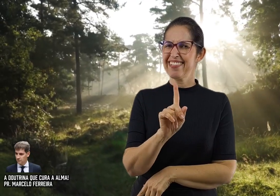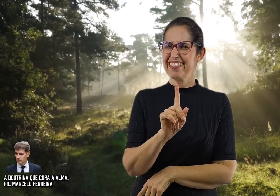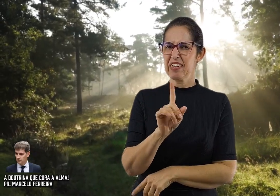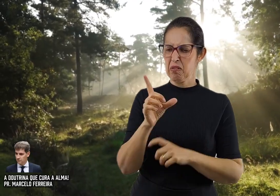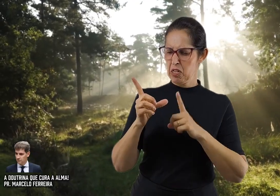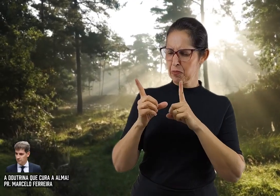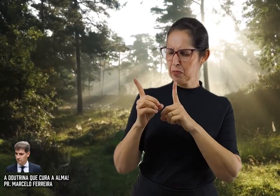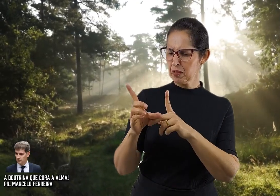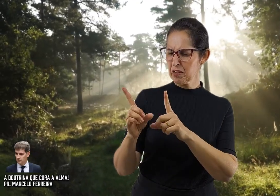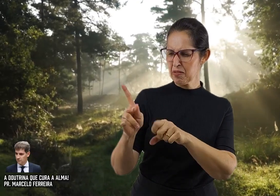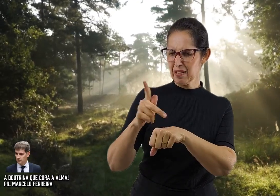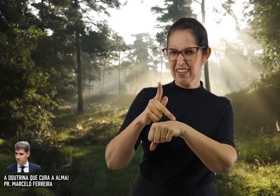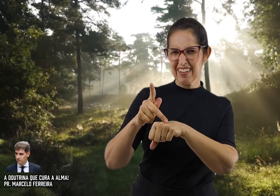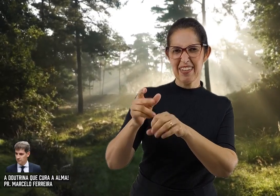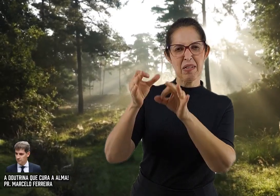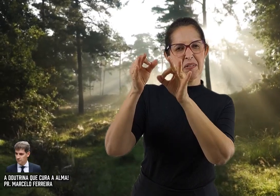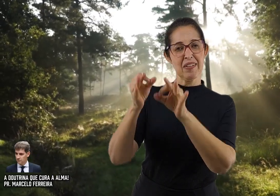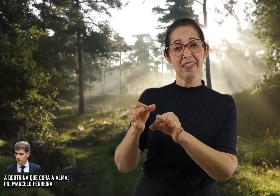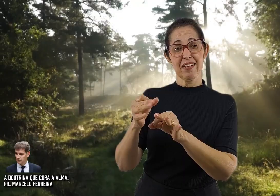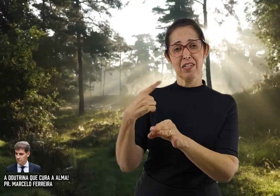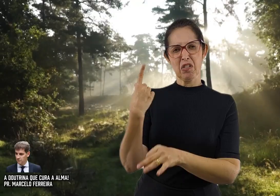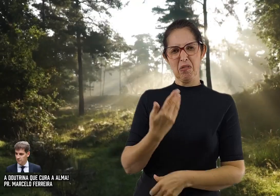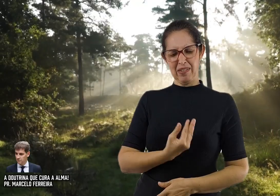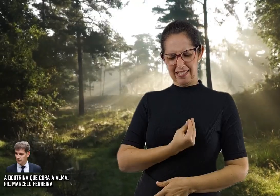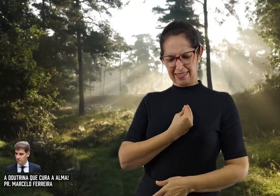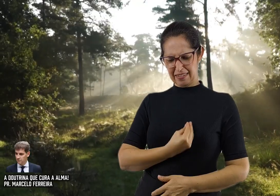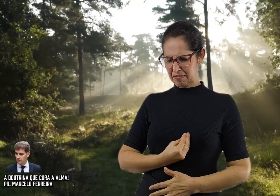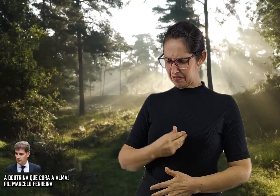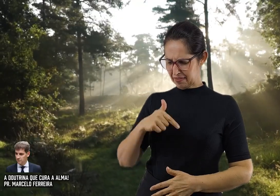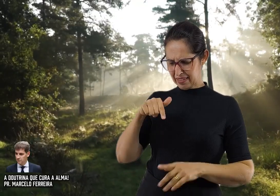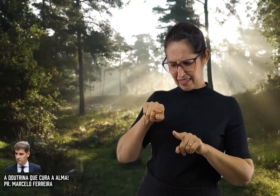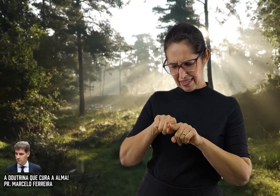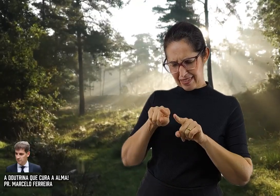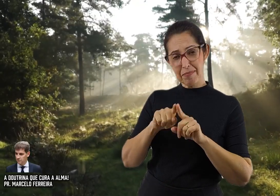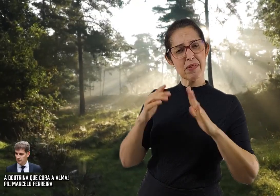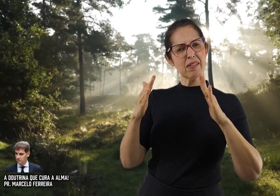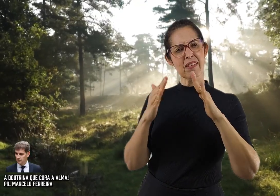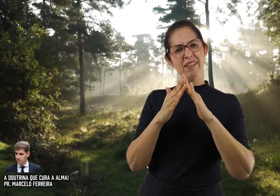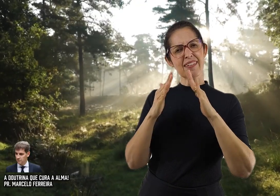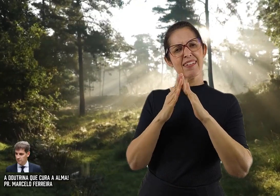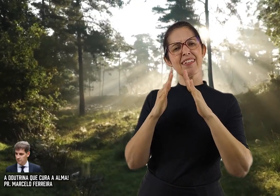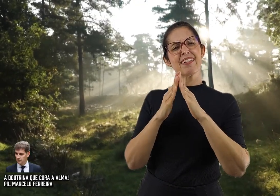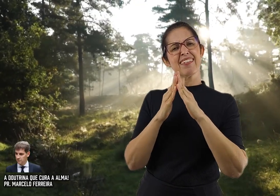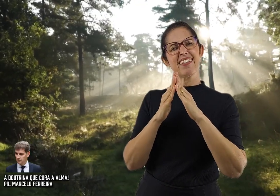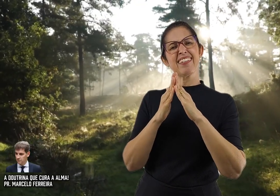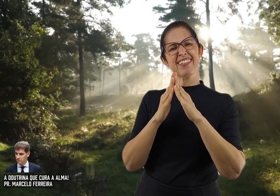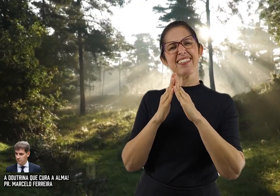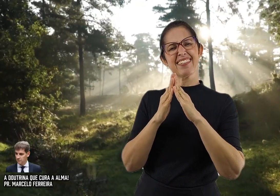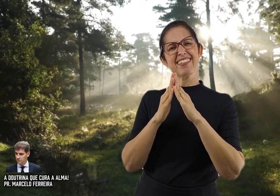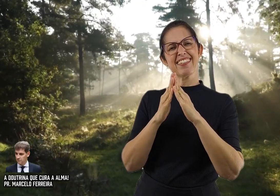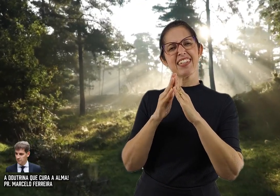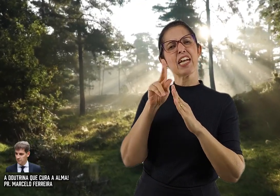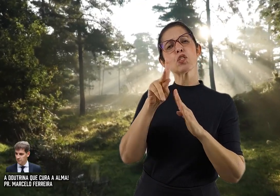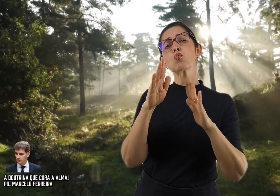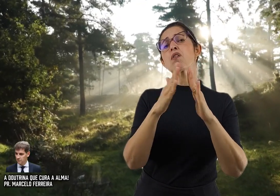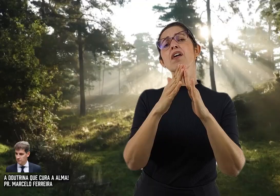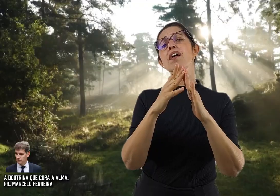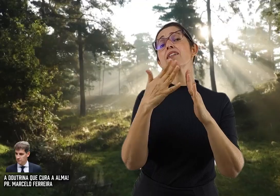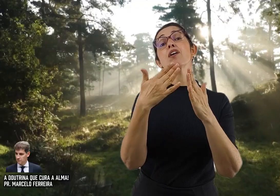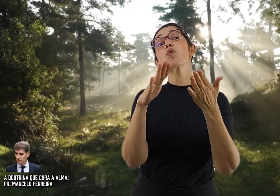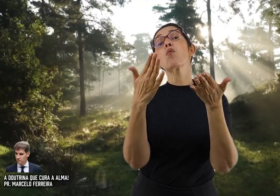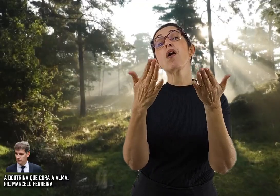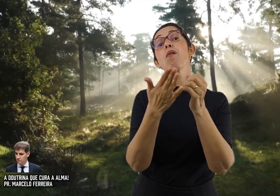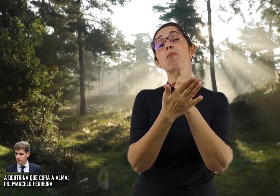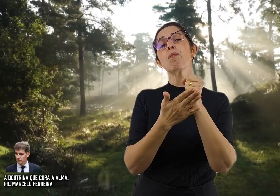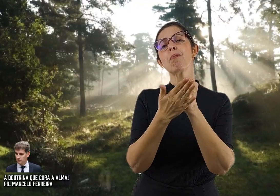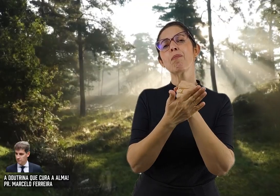são colunas fortes da nossa casa. Quais são as colunas da sua casa? As